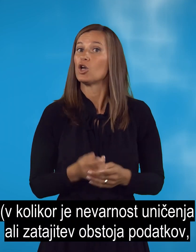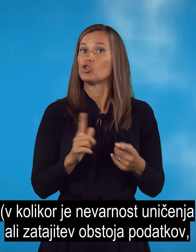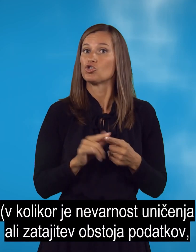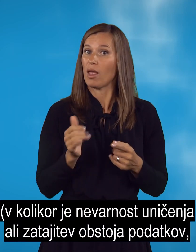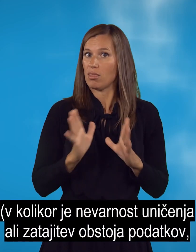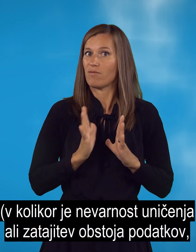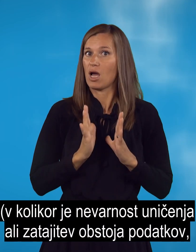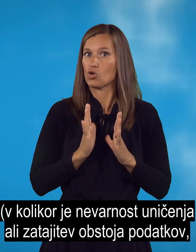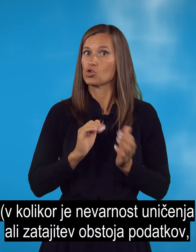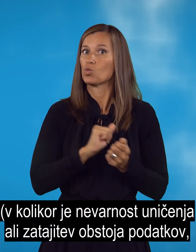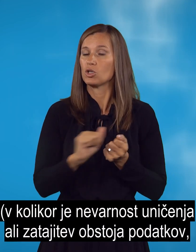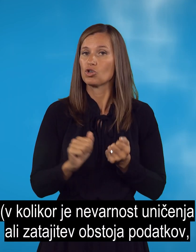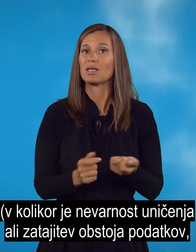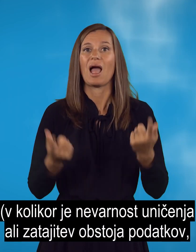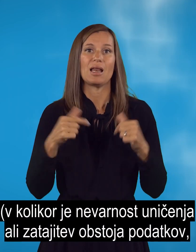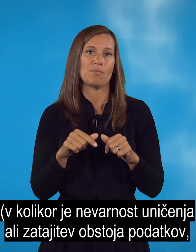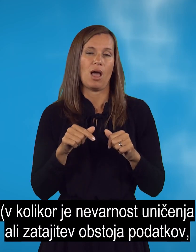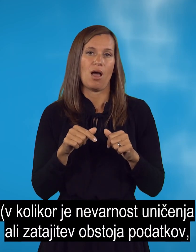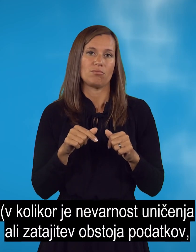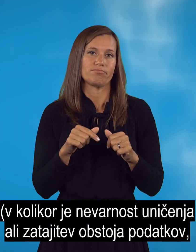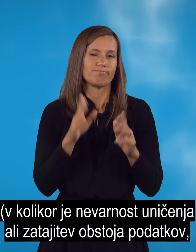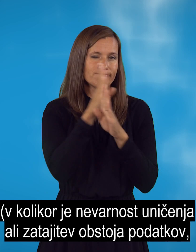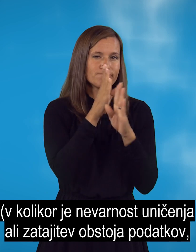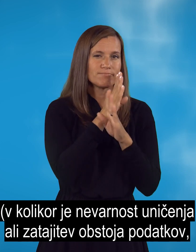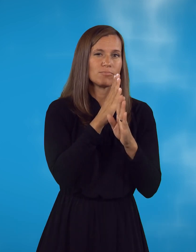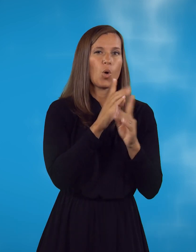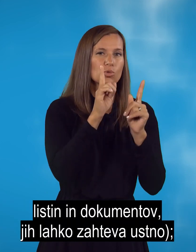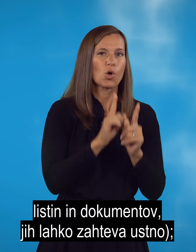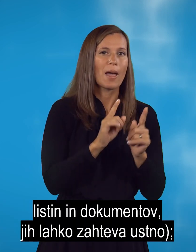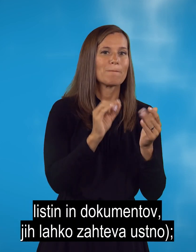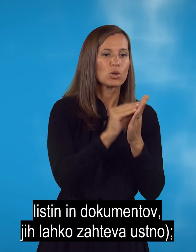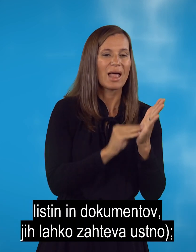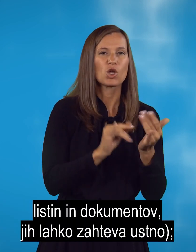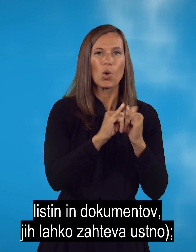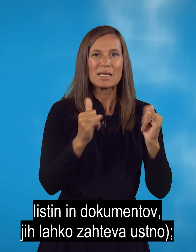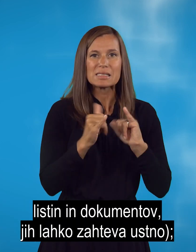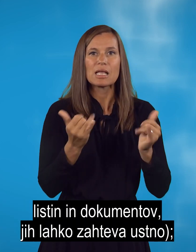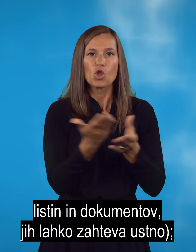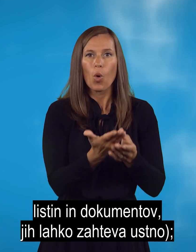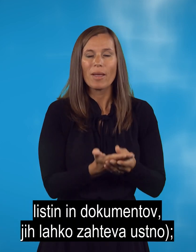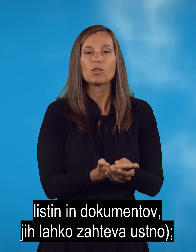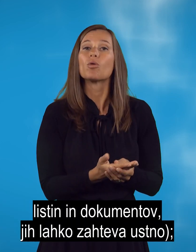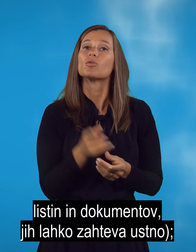Vkolikor je nevarnost uničenja ali zatajitev obstoja podatkov, listin in dokumentov, jih lahko zahteva